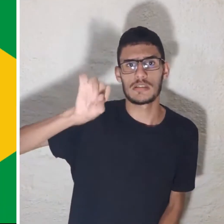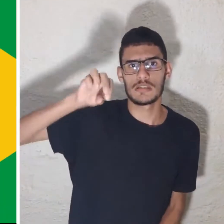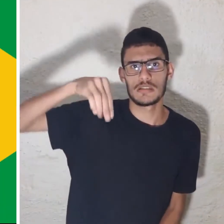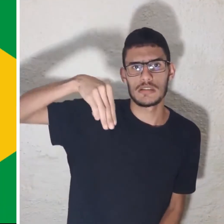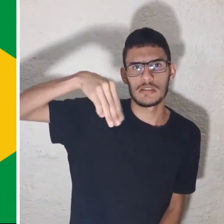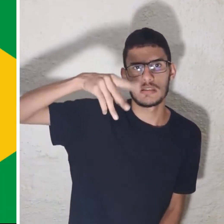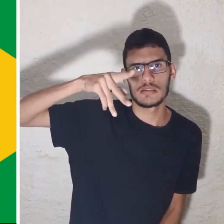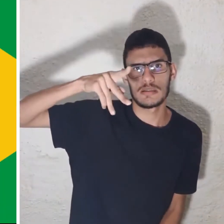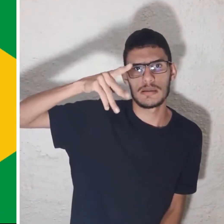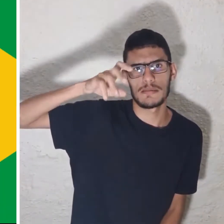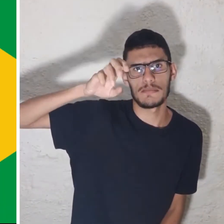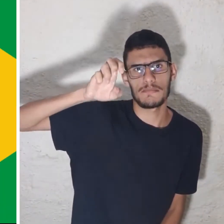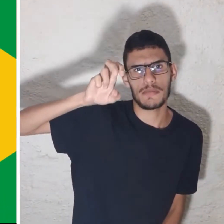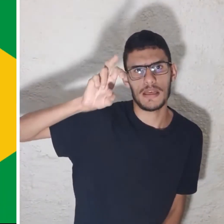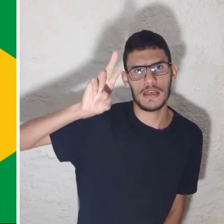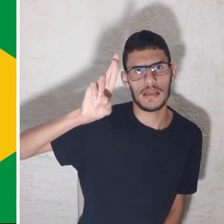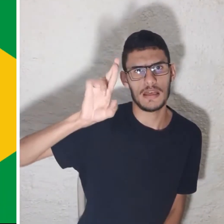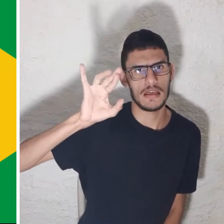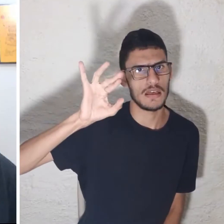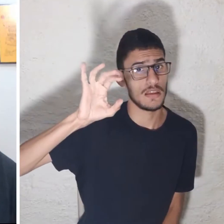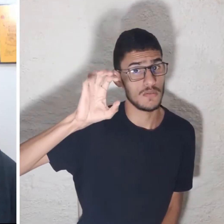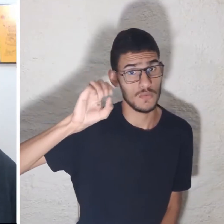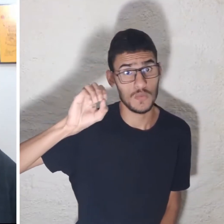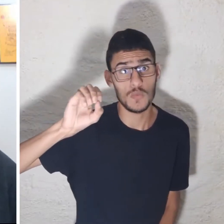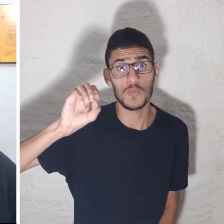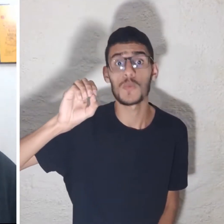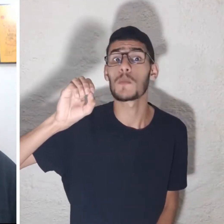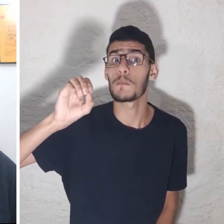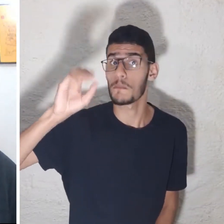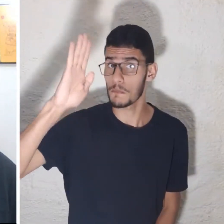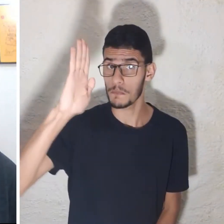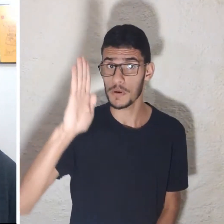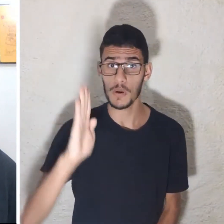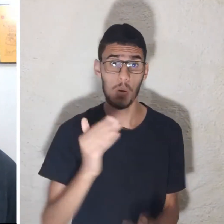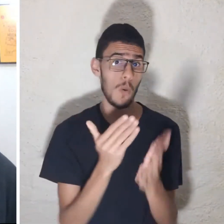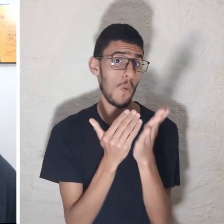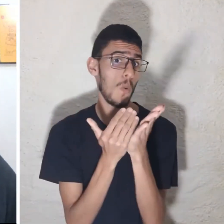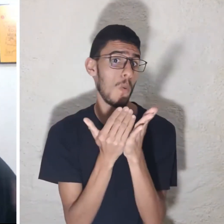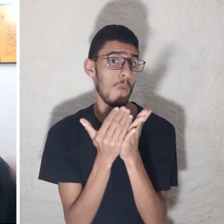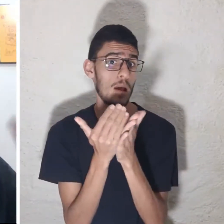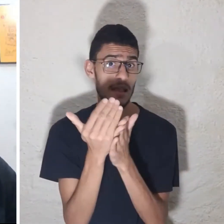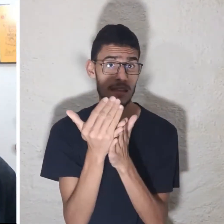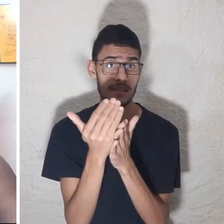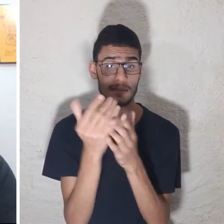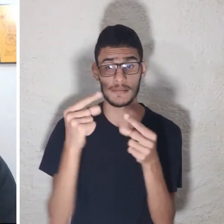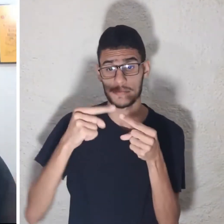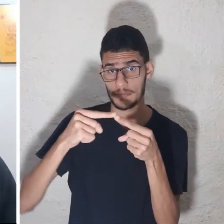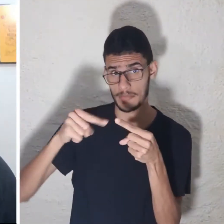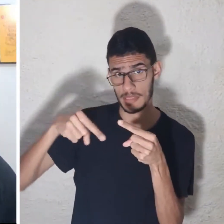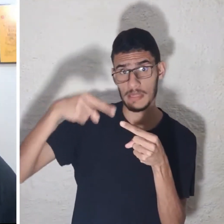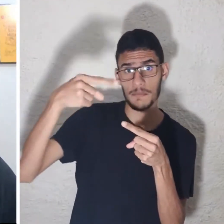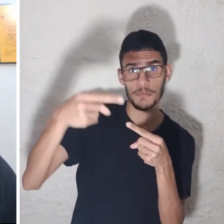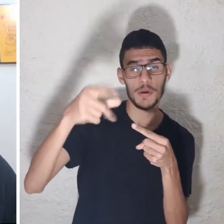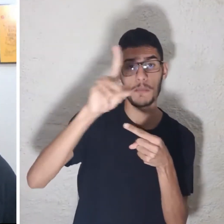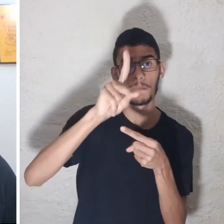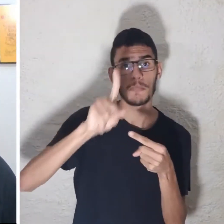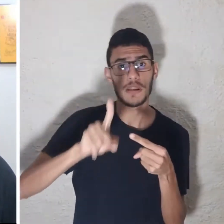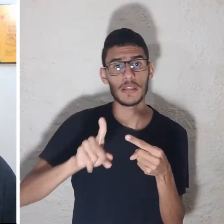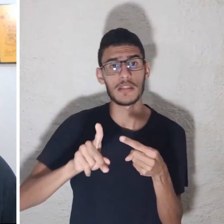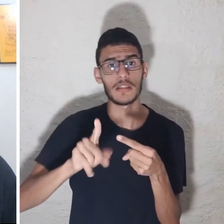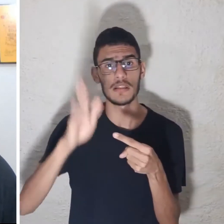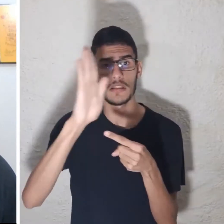Império? A gente chama de Brasil Império daquela época da história do Brasil que começa logo após a